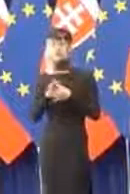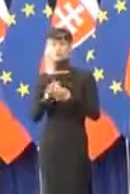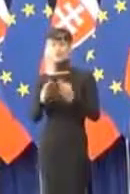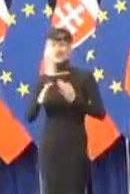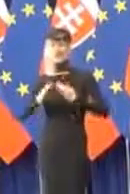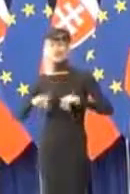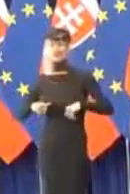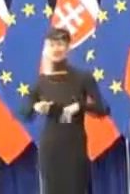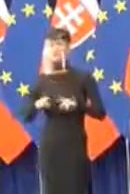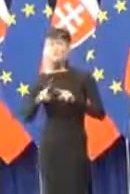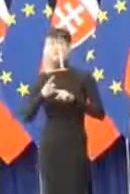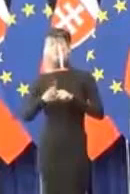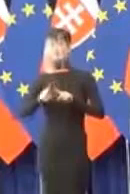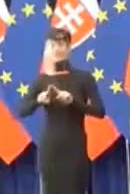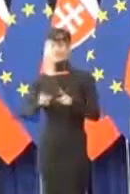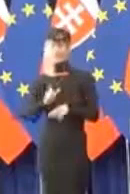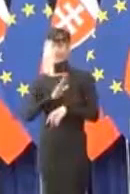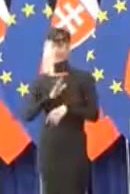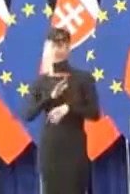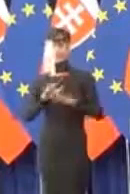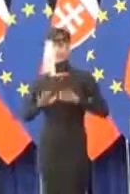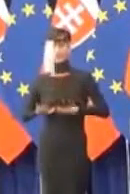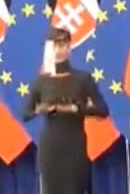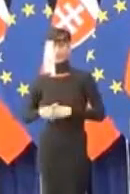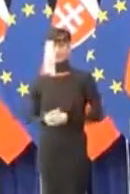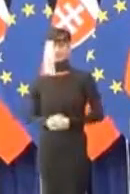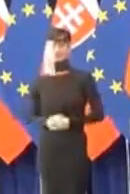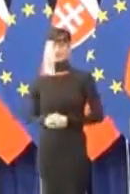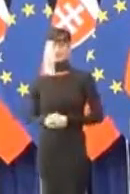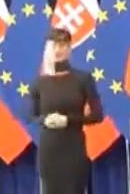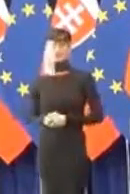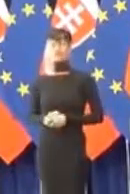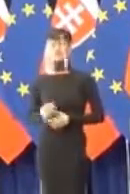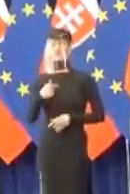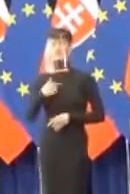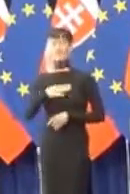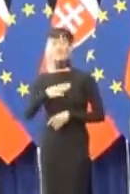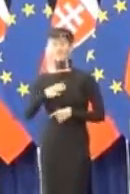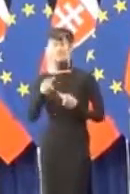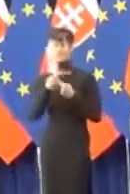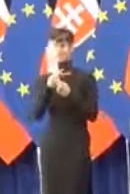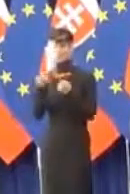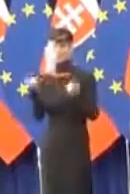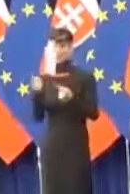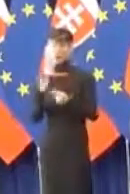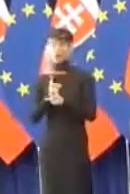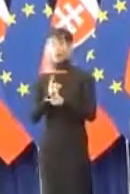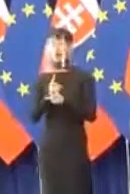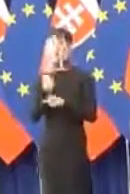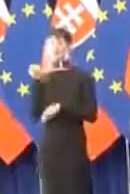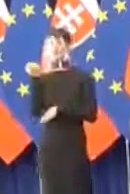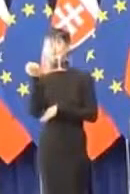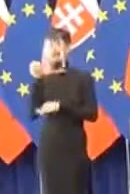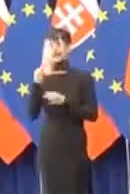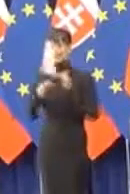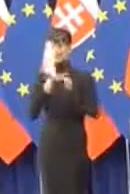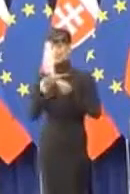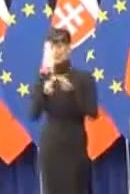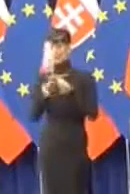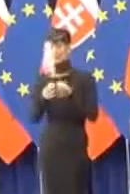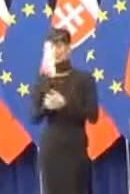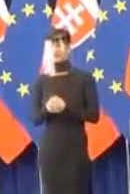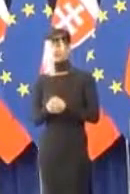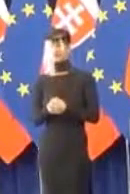iného, akokoľvek iného rizika. Ja by som to pre informáciu pre ľudí, ako taká základná, ten pohľad